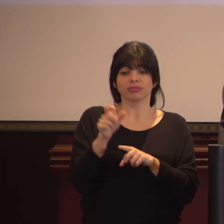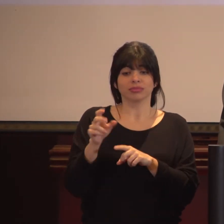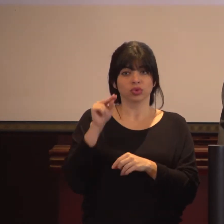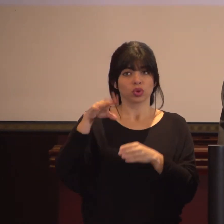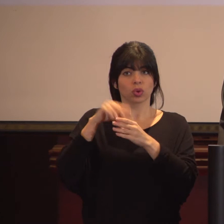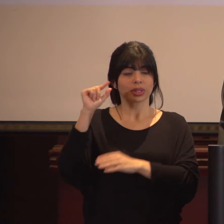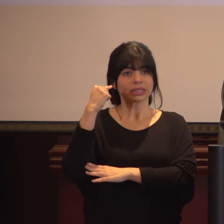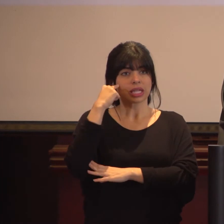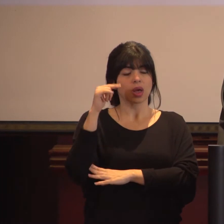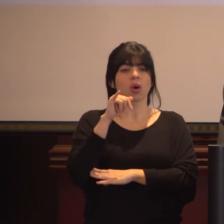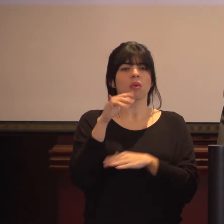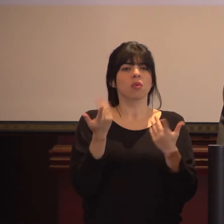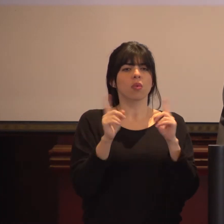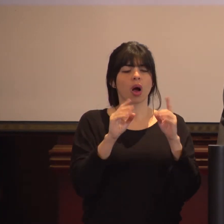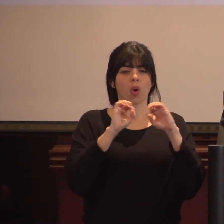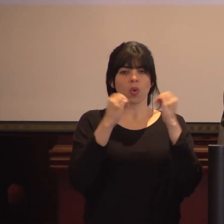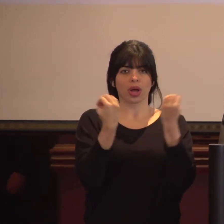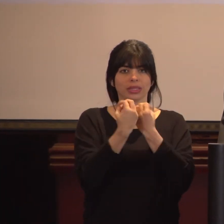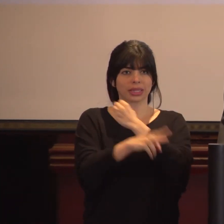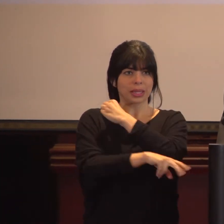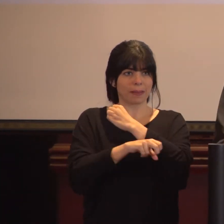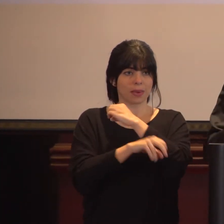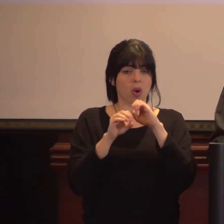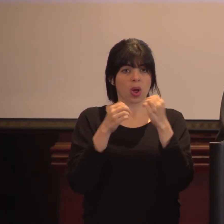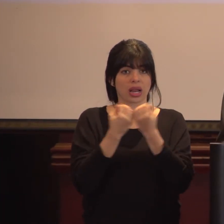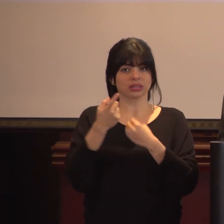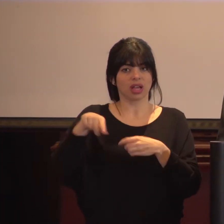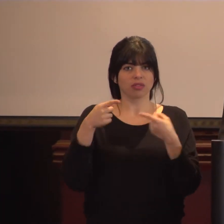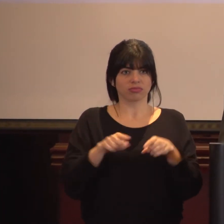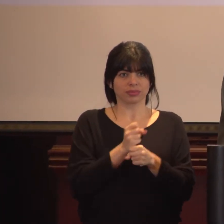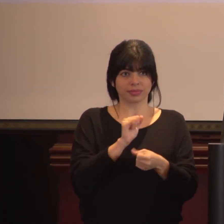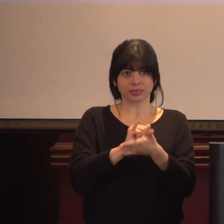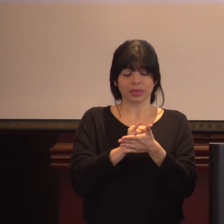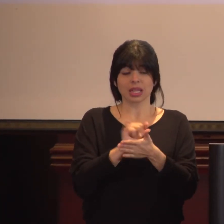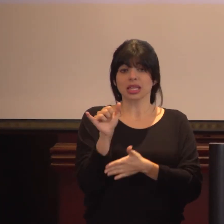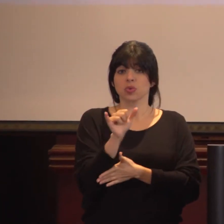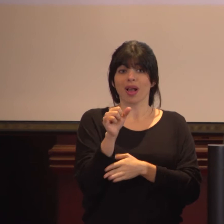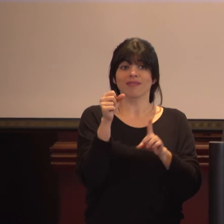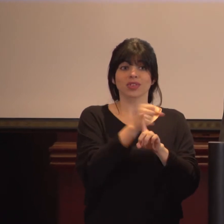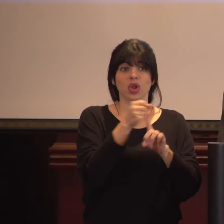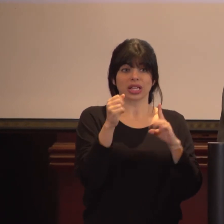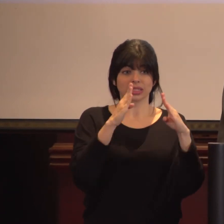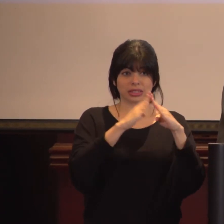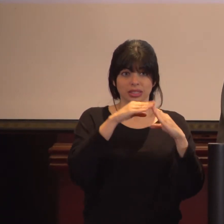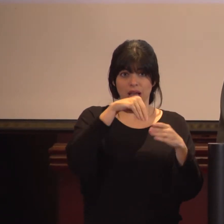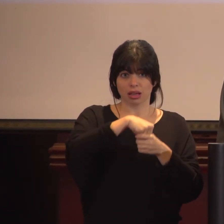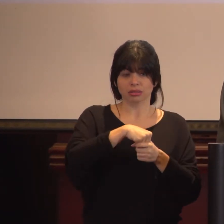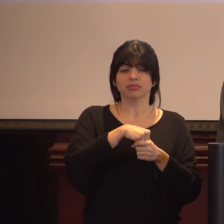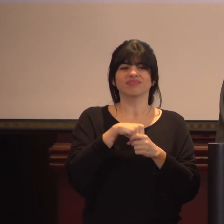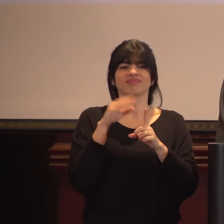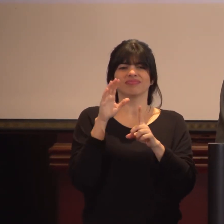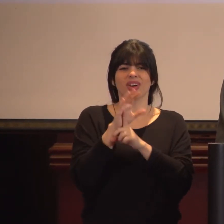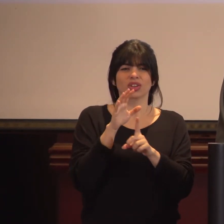estatales como las organizaciones del crimen organizado Igualmente la violencia doméstica el